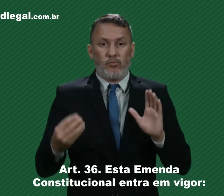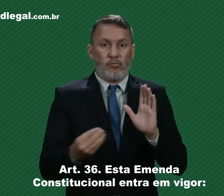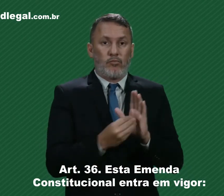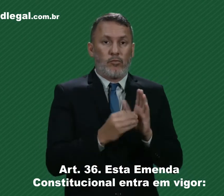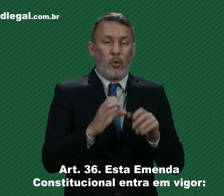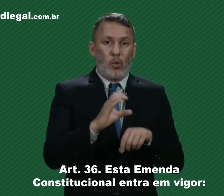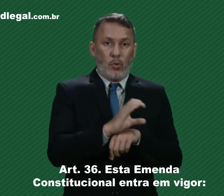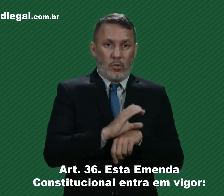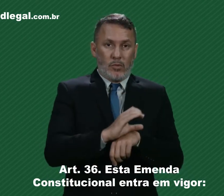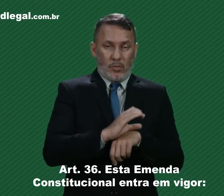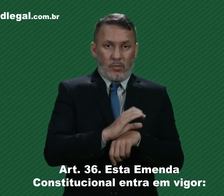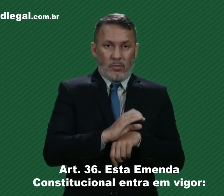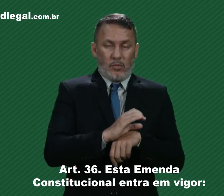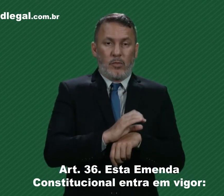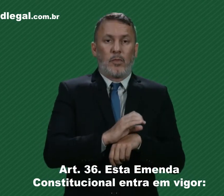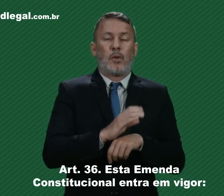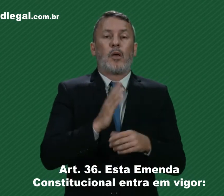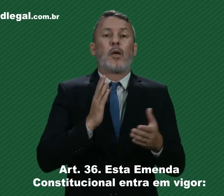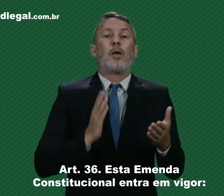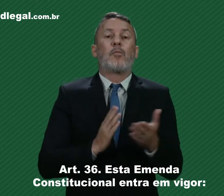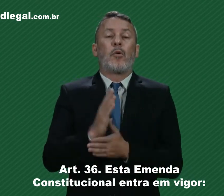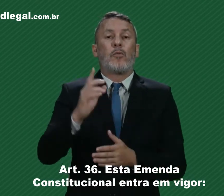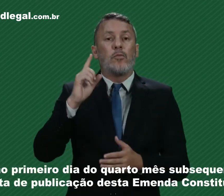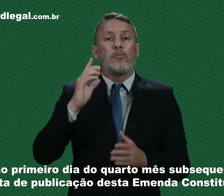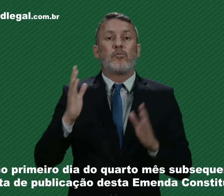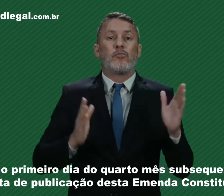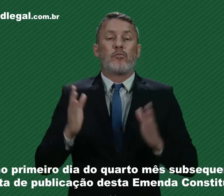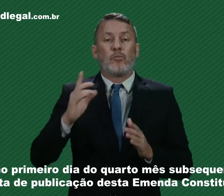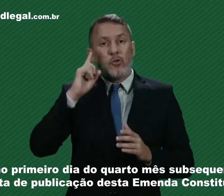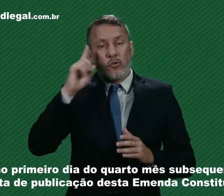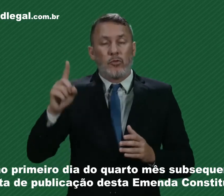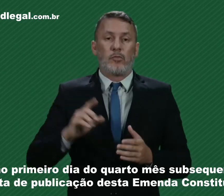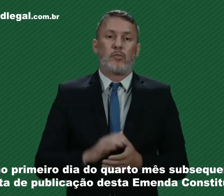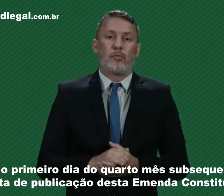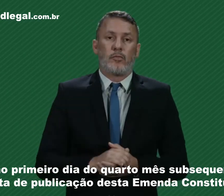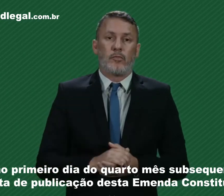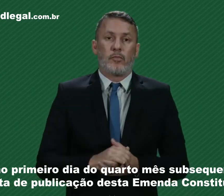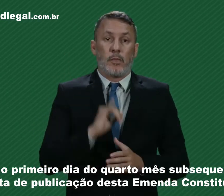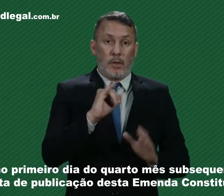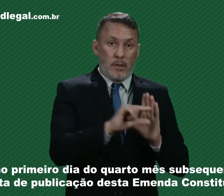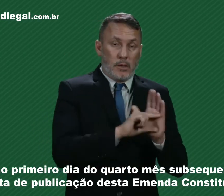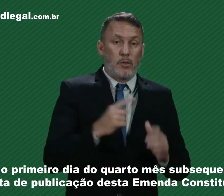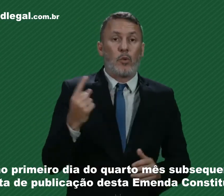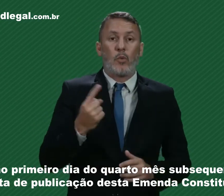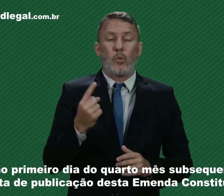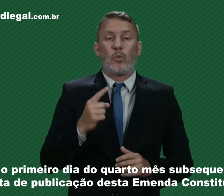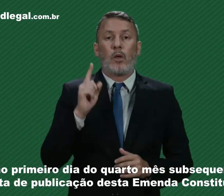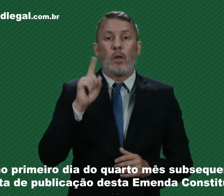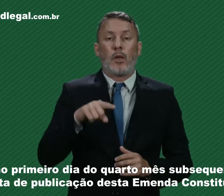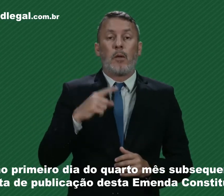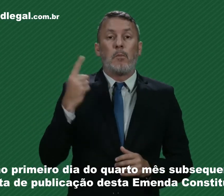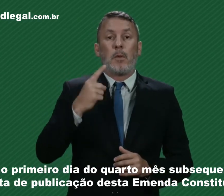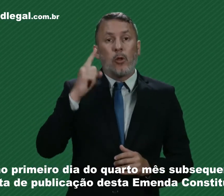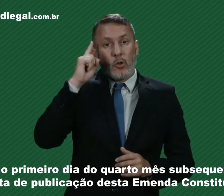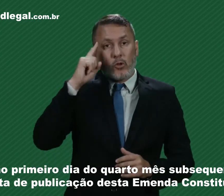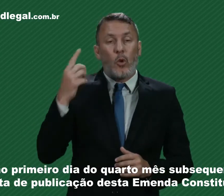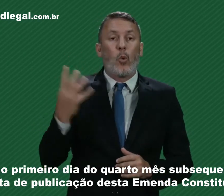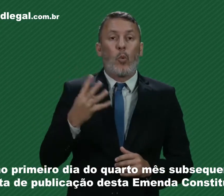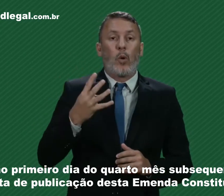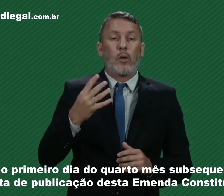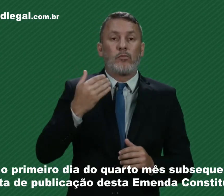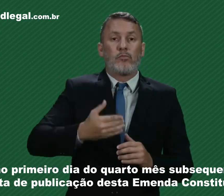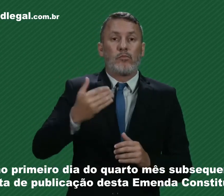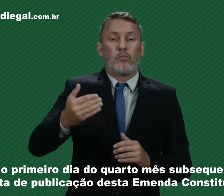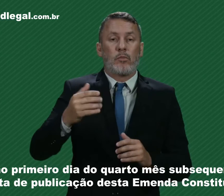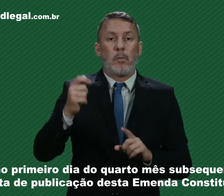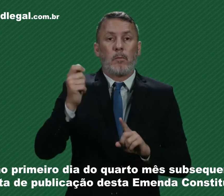emenda constitucional entra em vigor: Inciso 1. No primeiro dia do 4º mês subsequente ao da